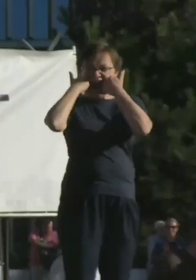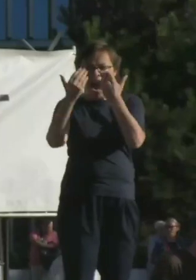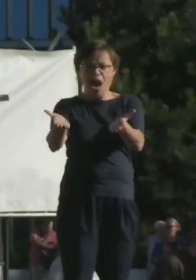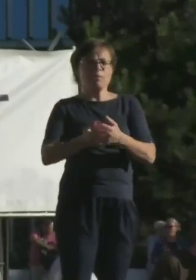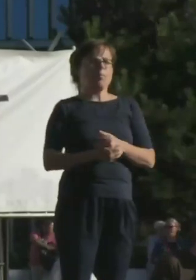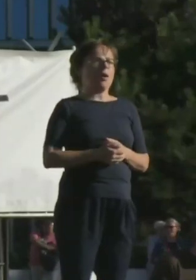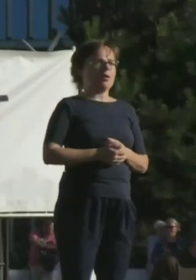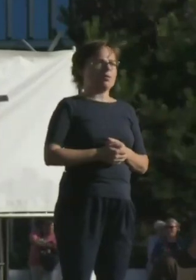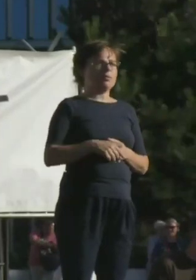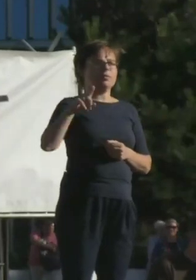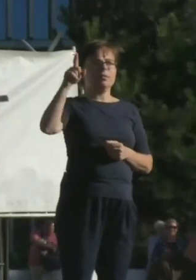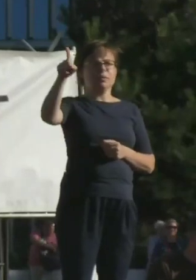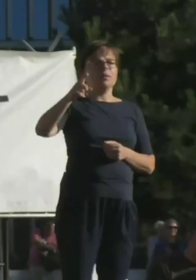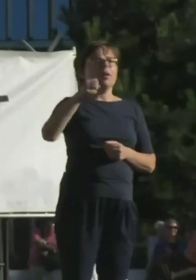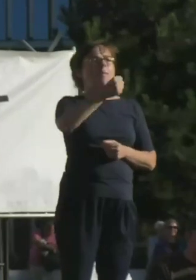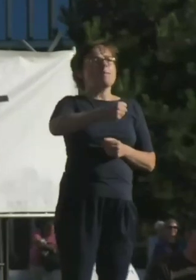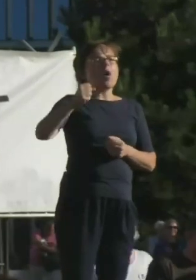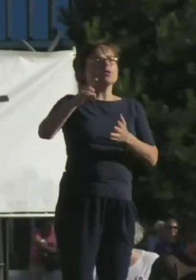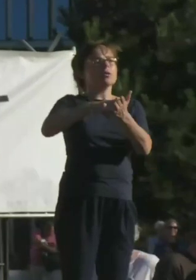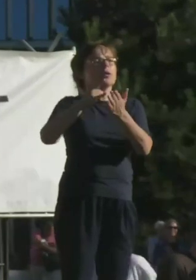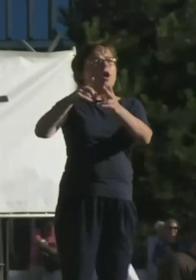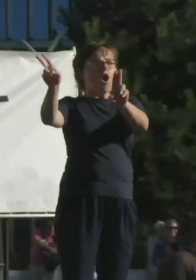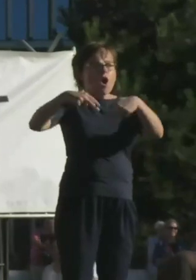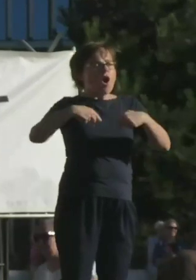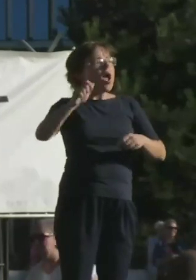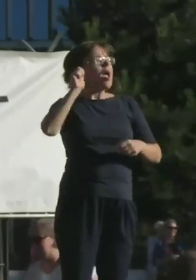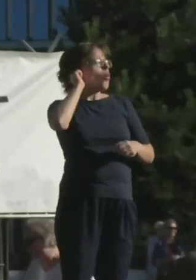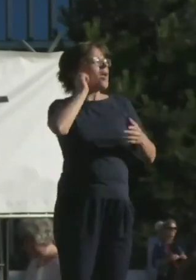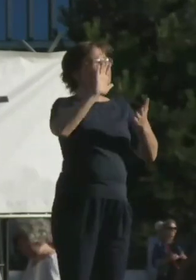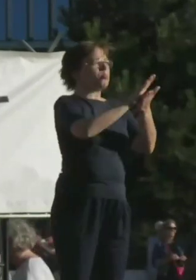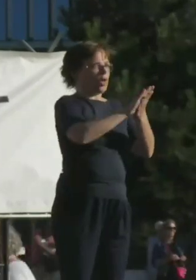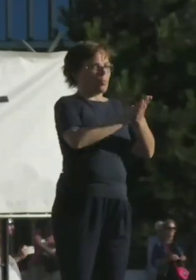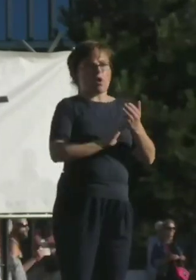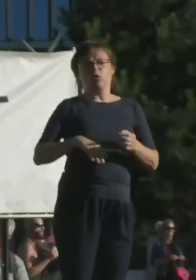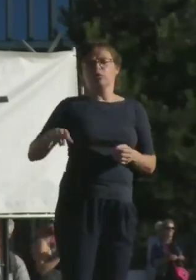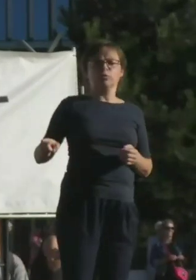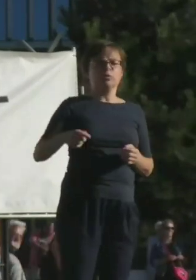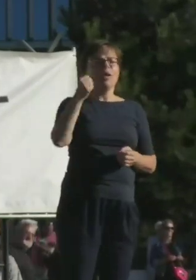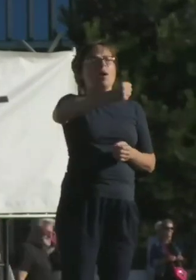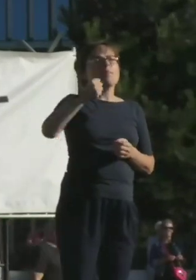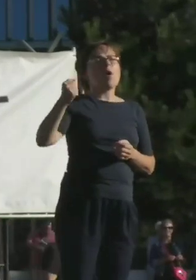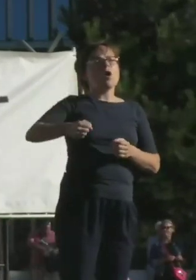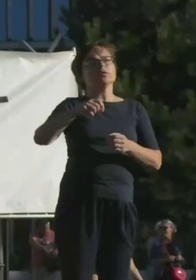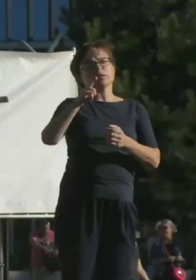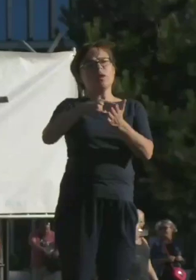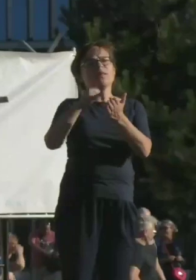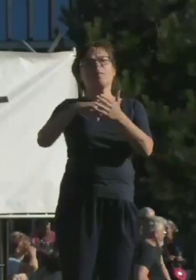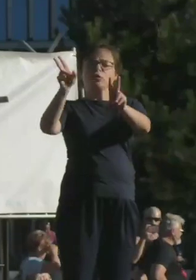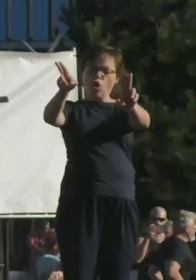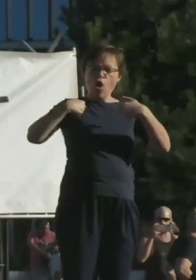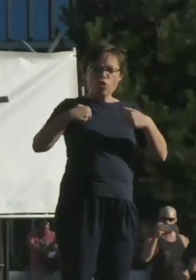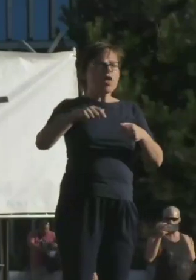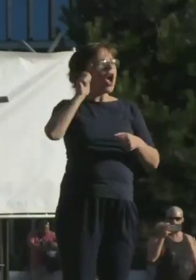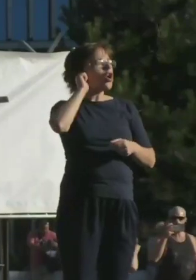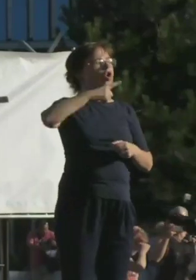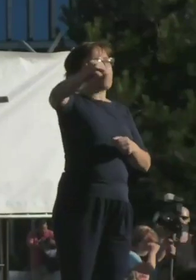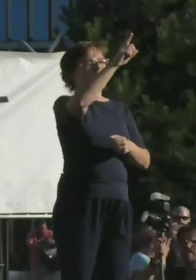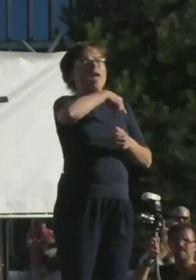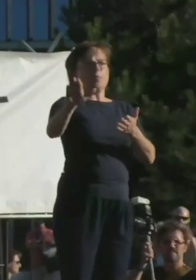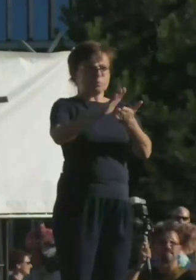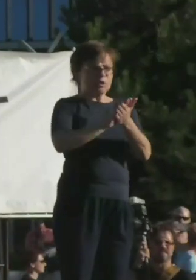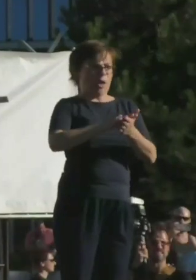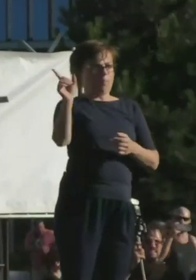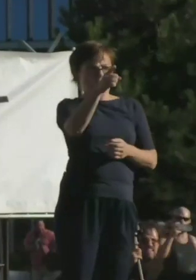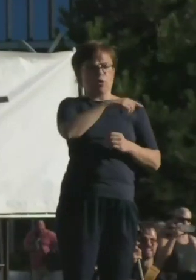Hańba! Oddaj mandat! Przeproś kobiety! Oddaj mandat! Przeproś kobiety!